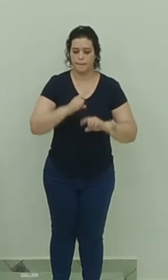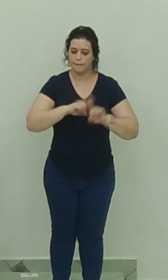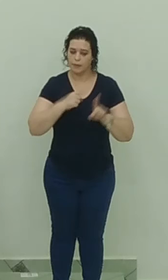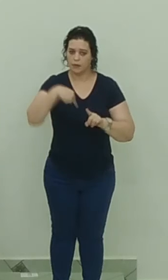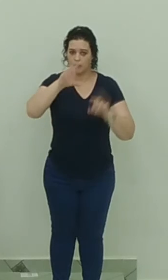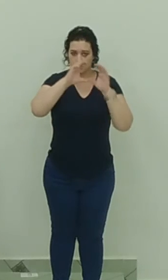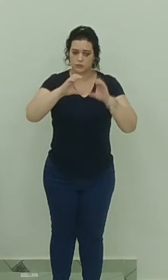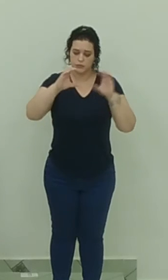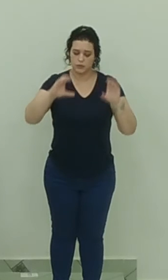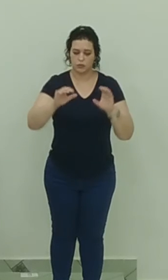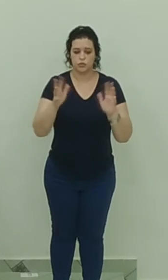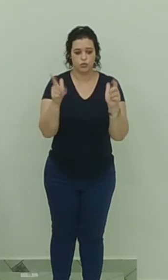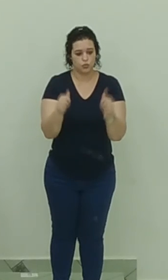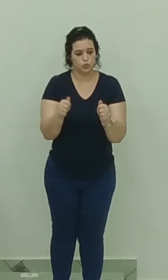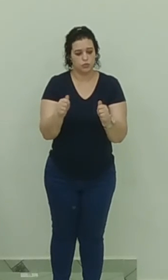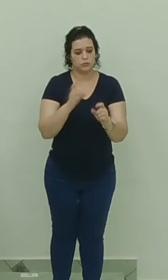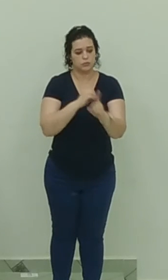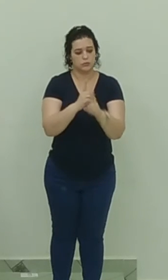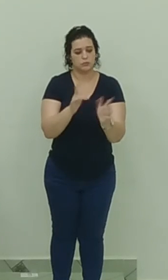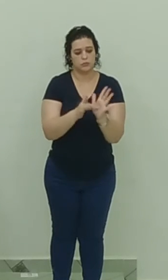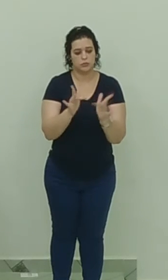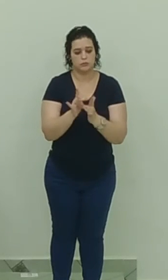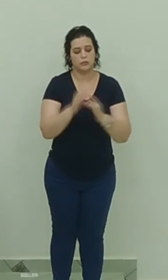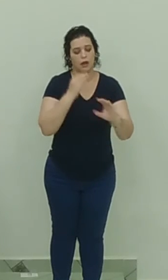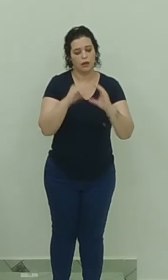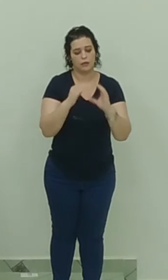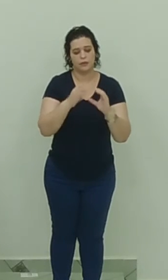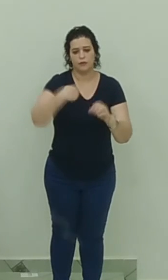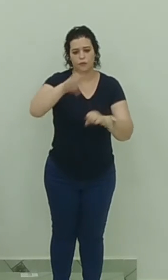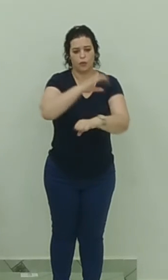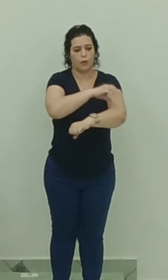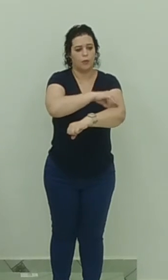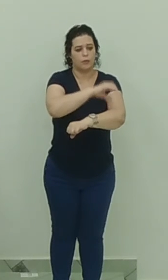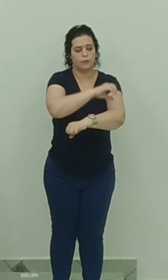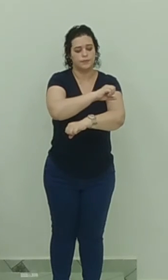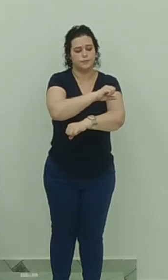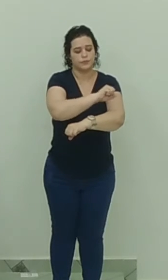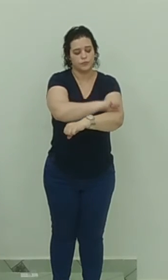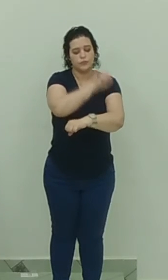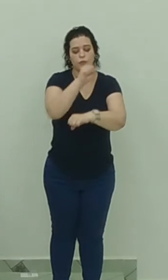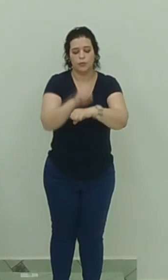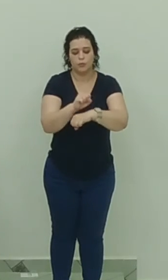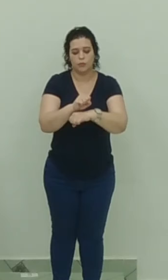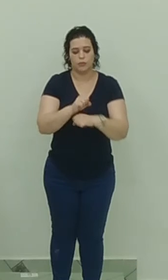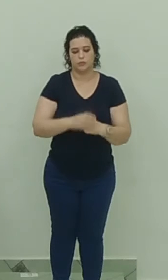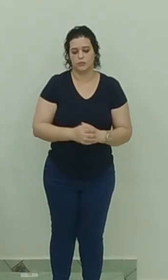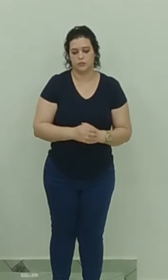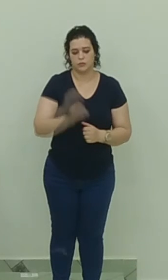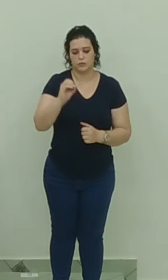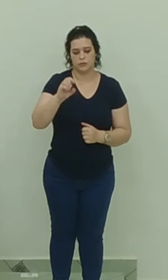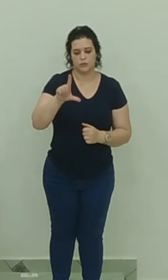Tendo cantado um hino, saíram para o monte das oliveiras. Gentileza, chamo o presbítero